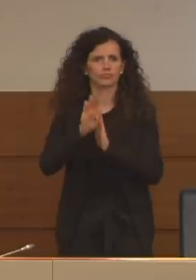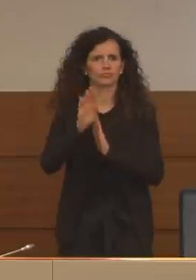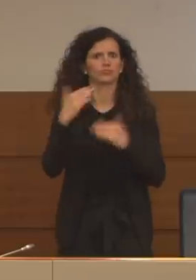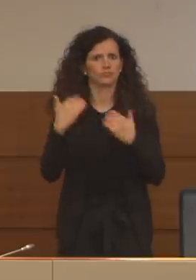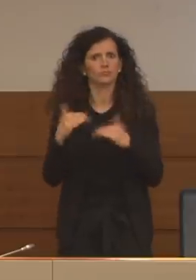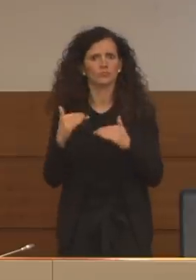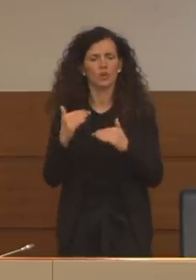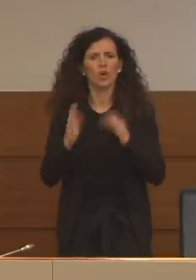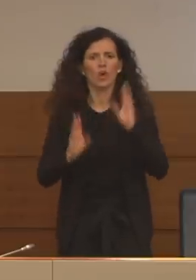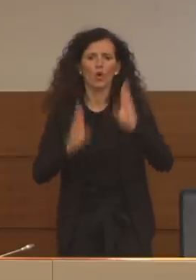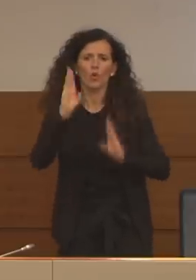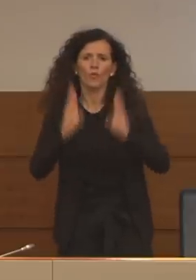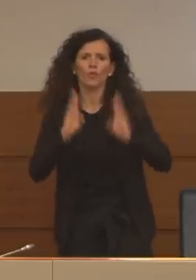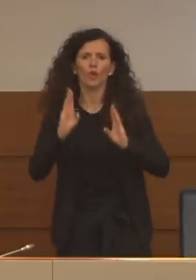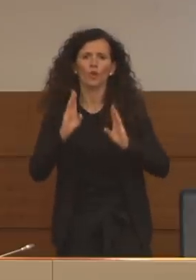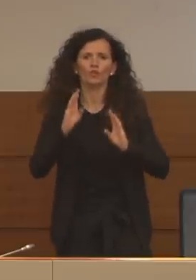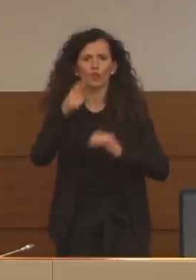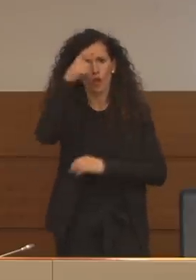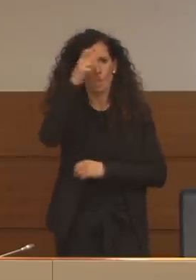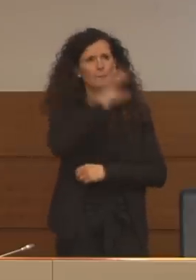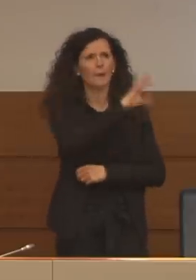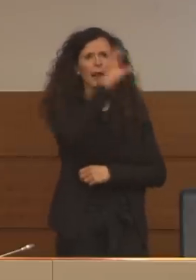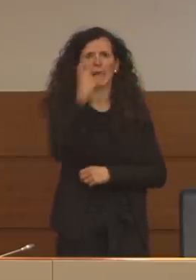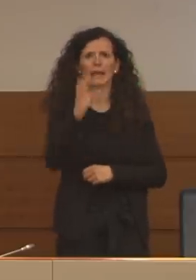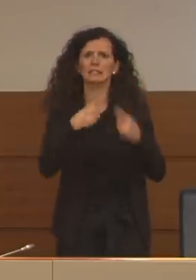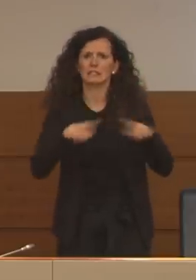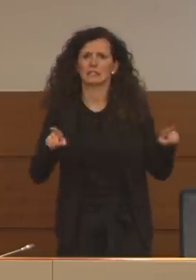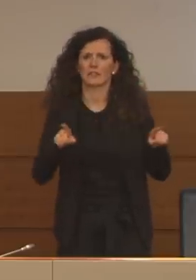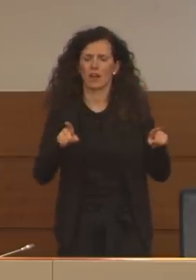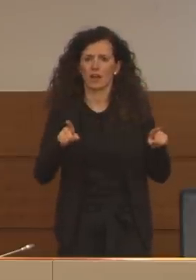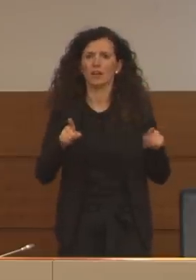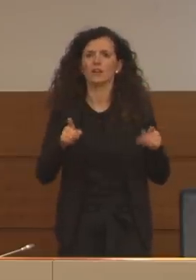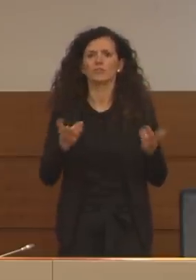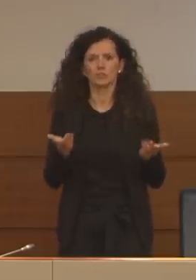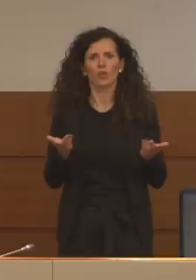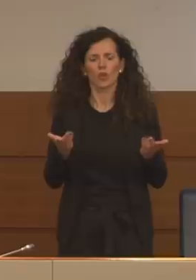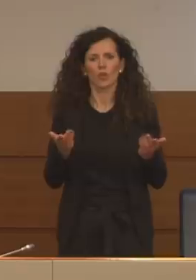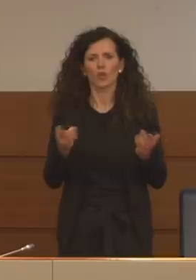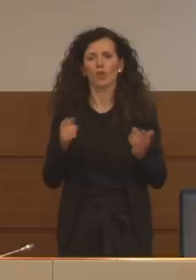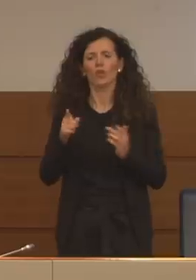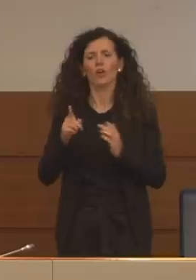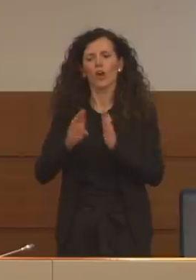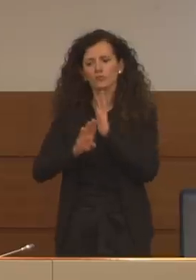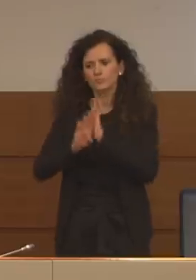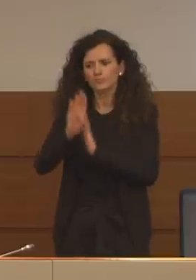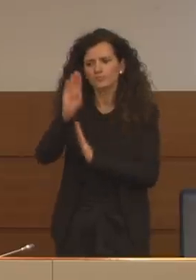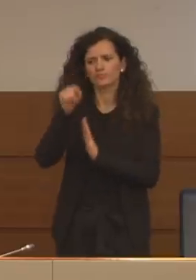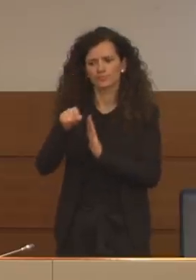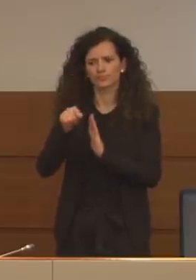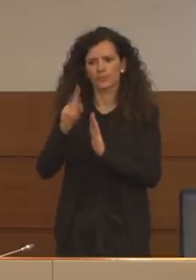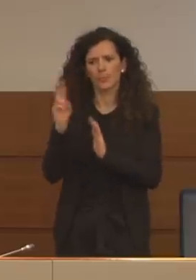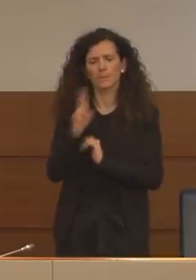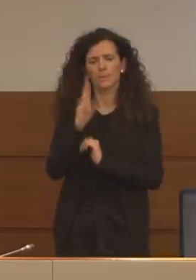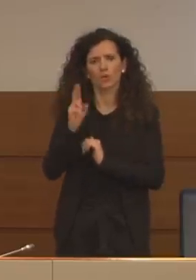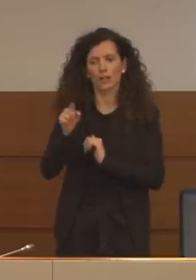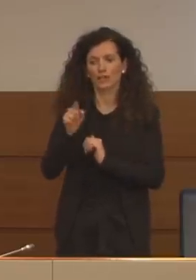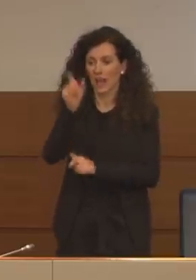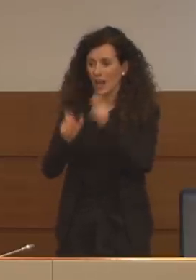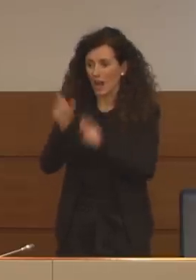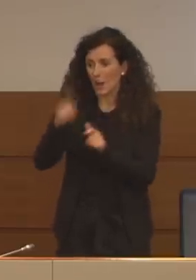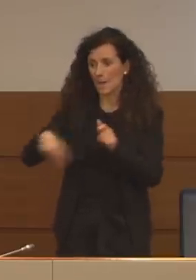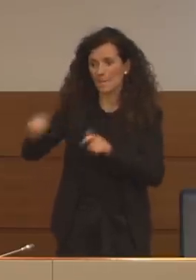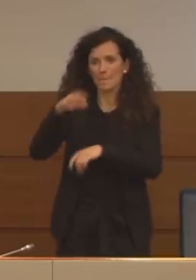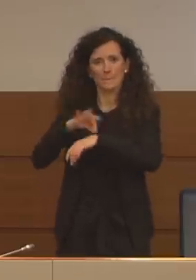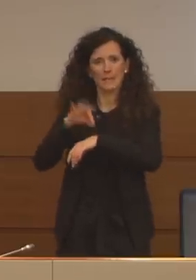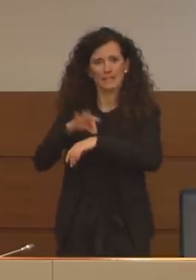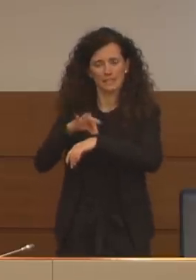ad altri paesi sia la mortalità che invece lo stato lo stato dei pazienti che